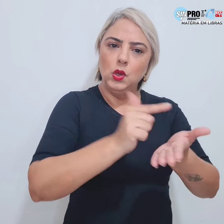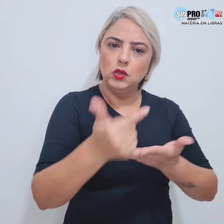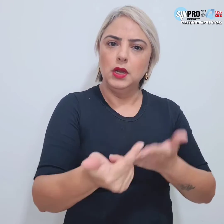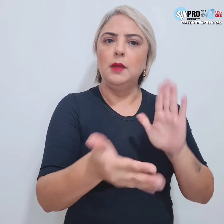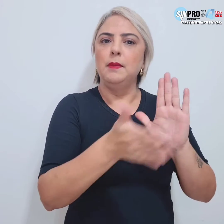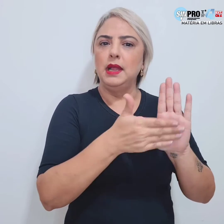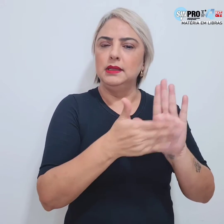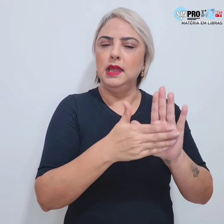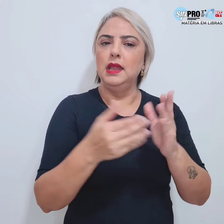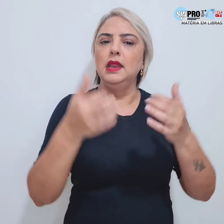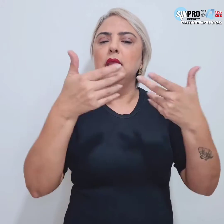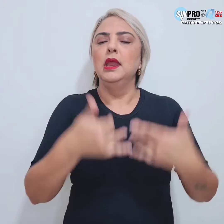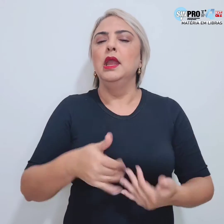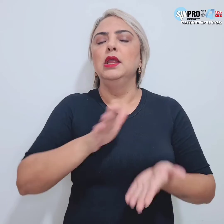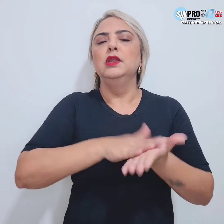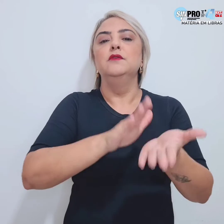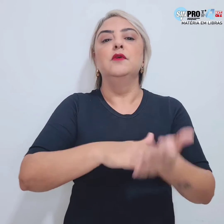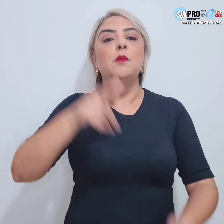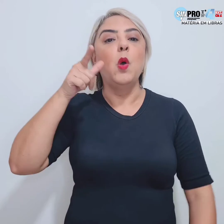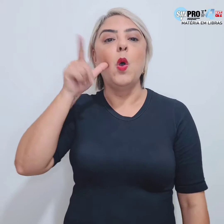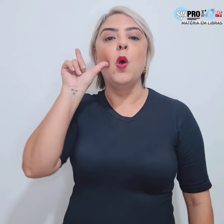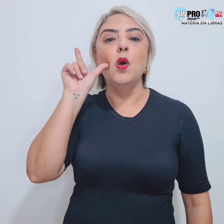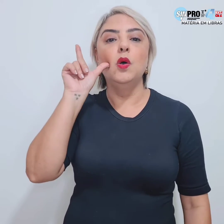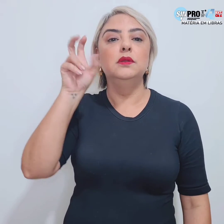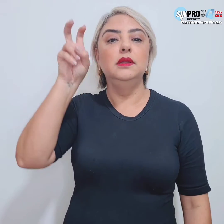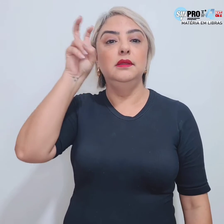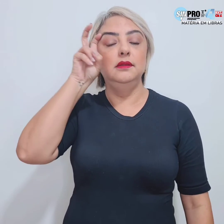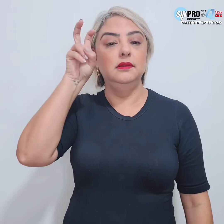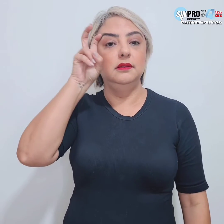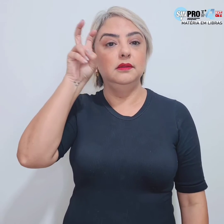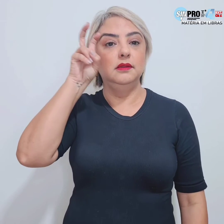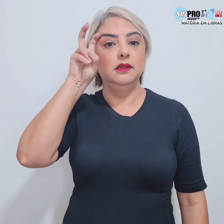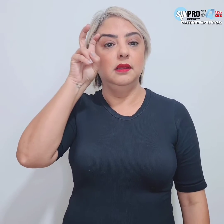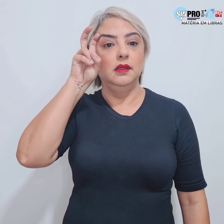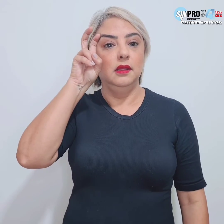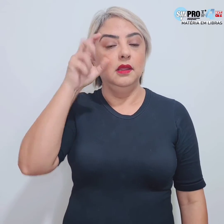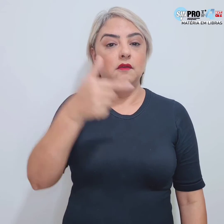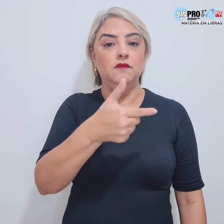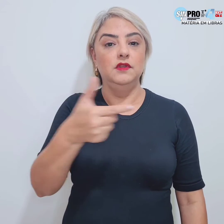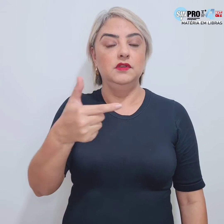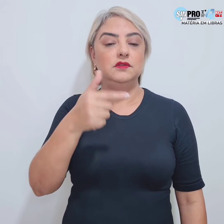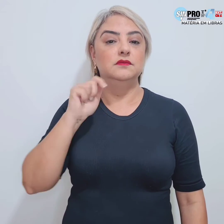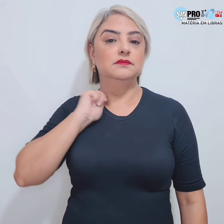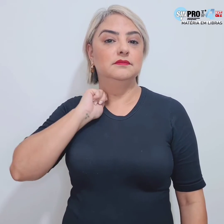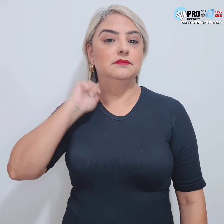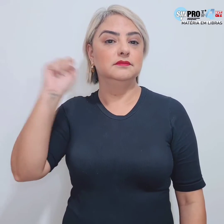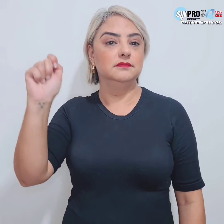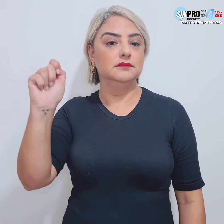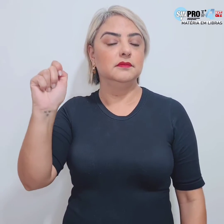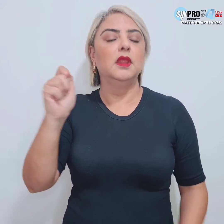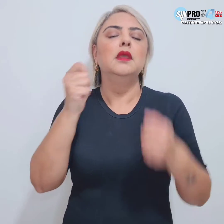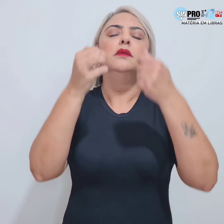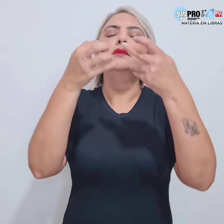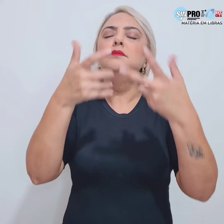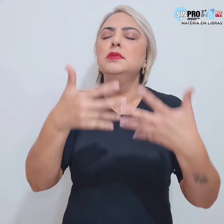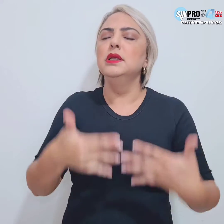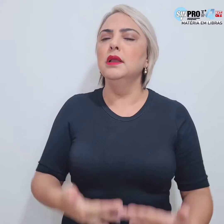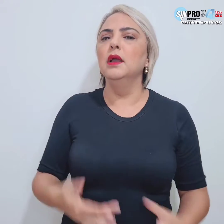que divulgamos ontem, quinta-feira, 22 de abril, explicamos por que a